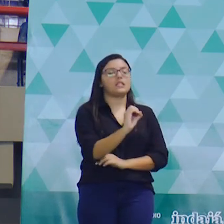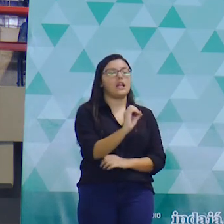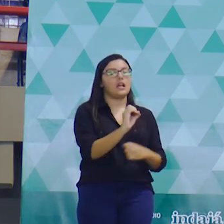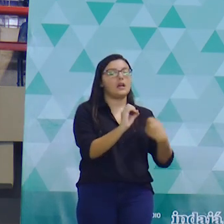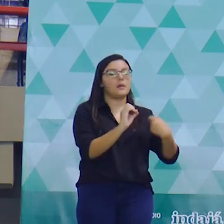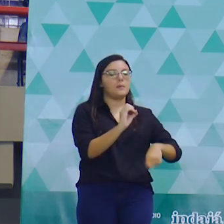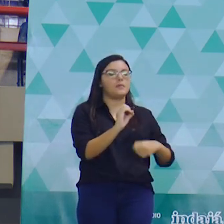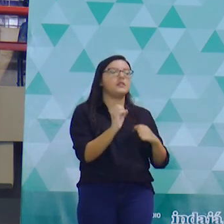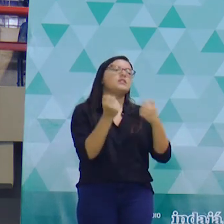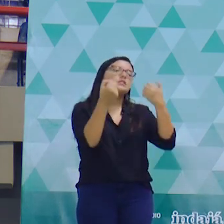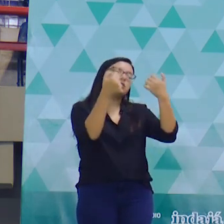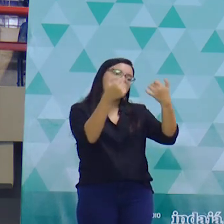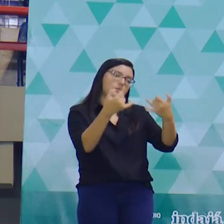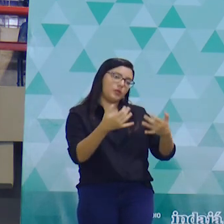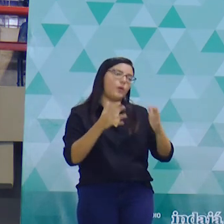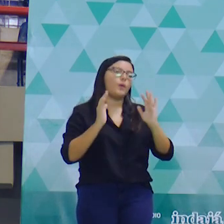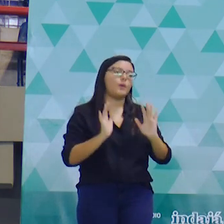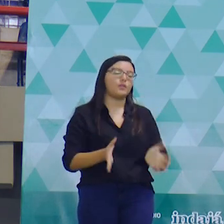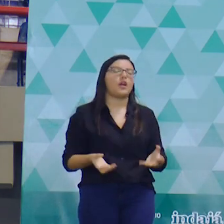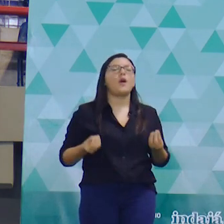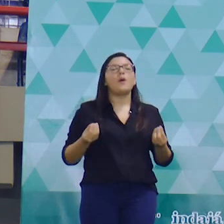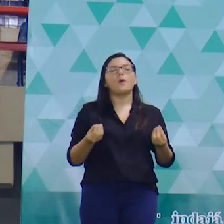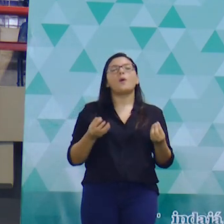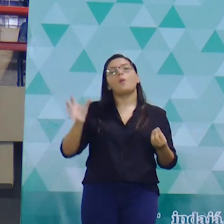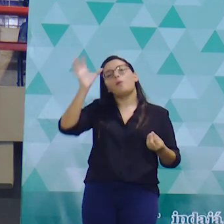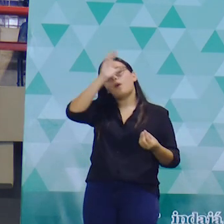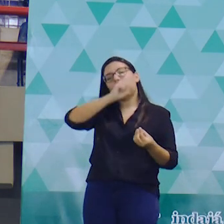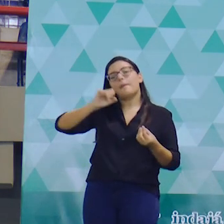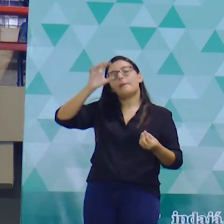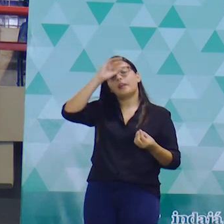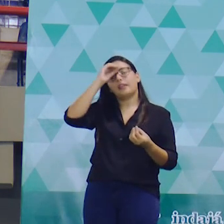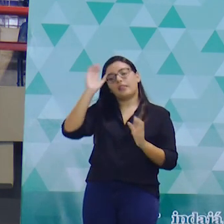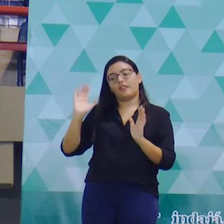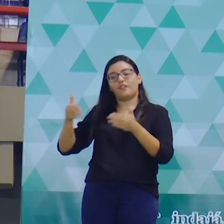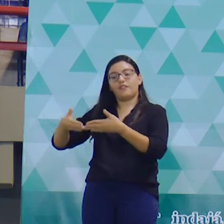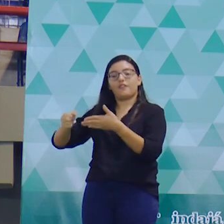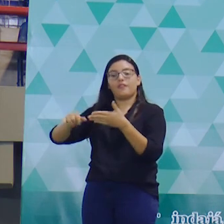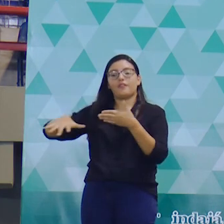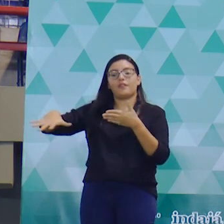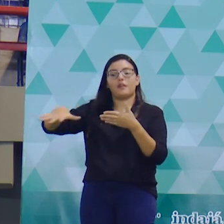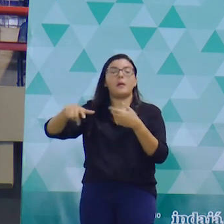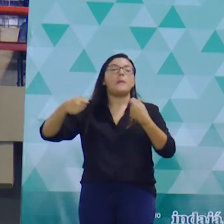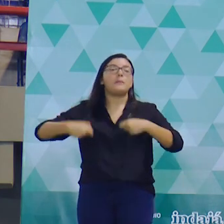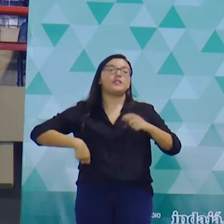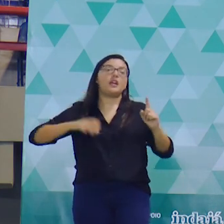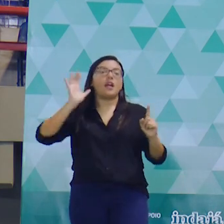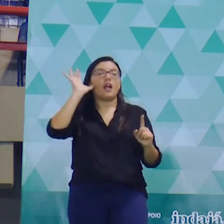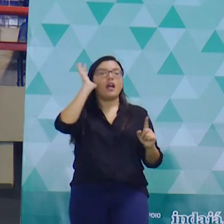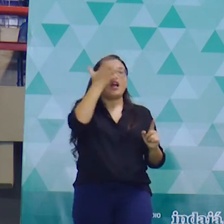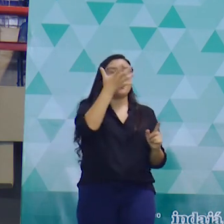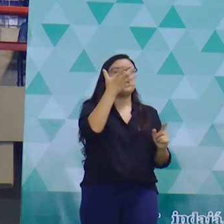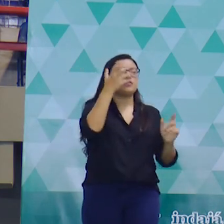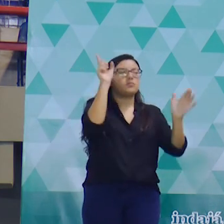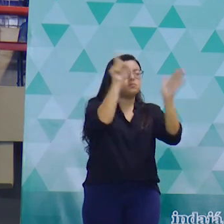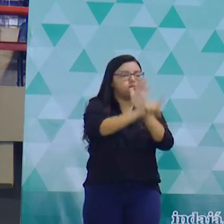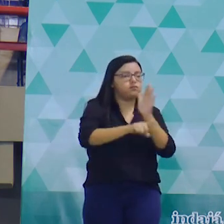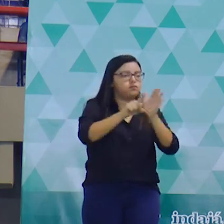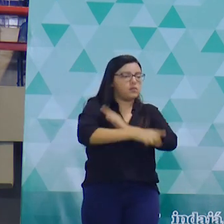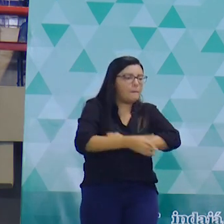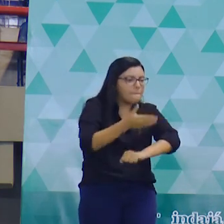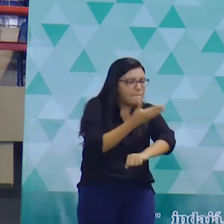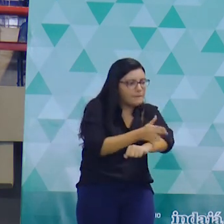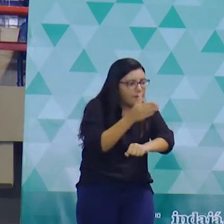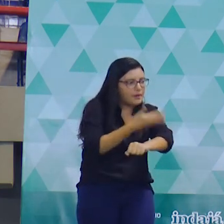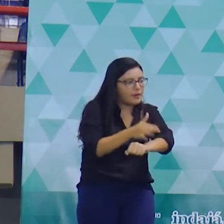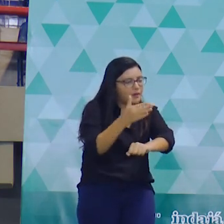no começo da aula. Como é que você aprende a fazer questões de estequiometria? Resolvendo questões. O que é que o professor que ensina